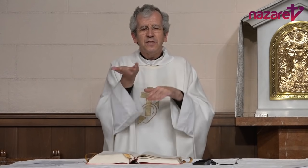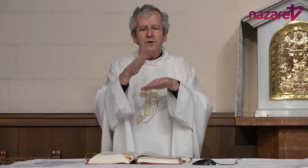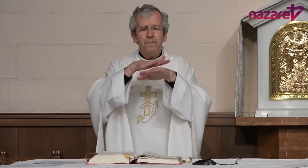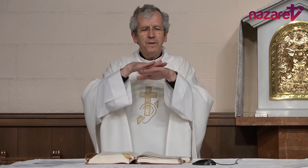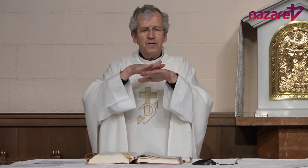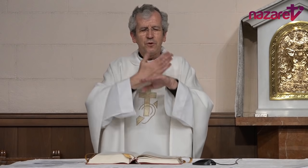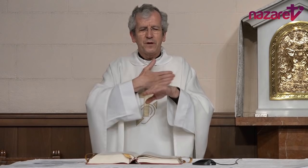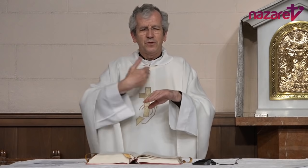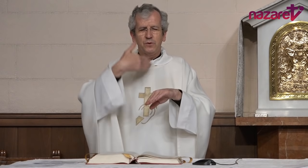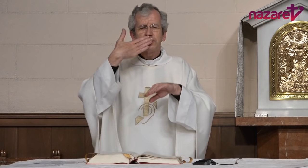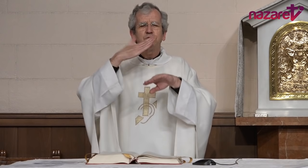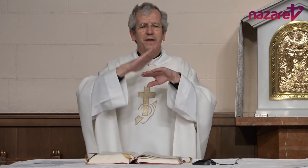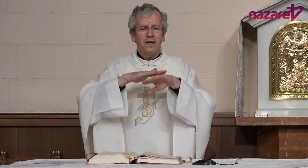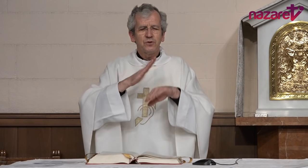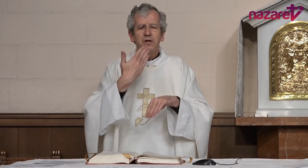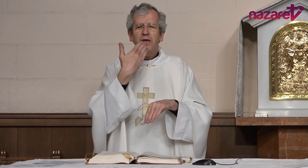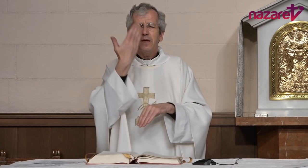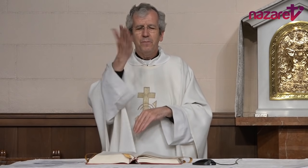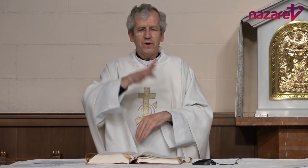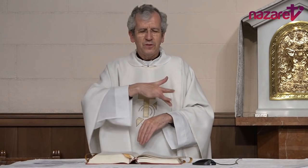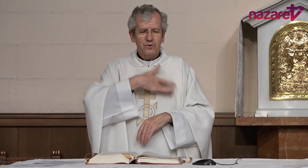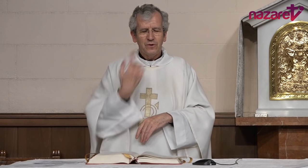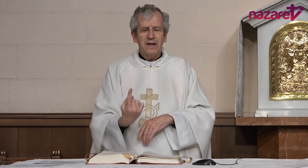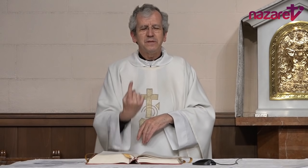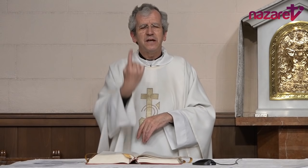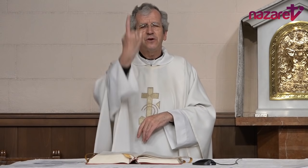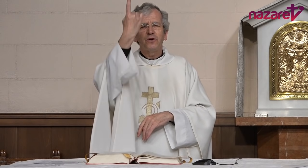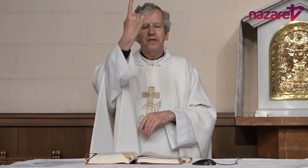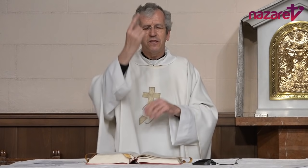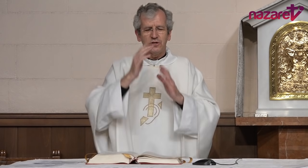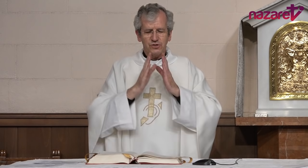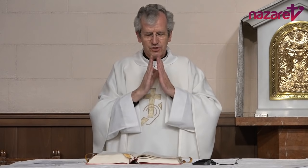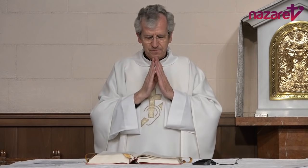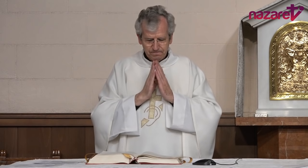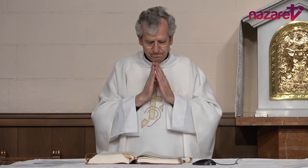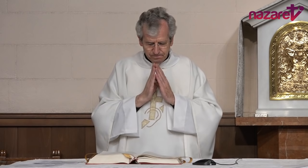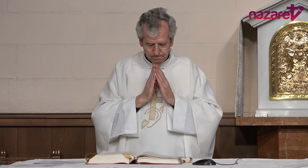silencio, pidiendo perdón de nuestros pecados, implorando la misericordia de Dios.